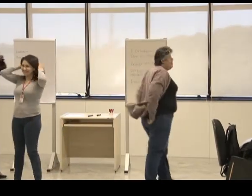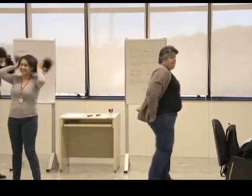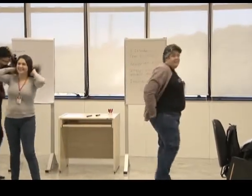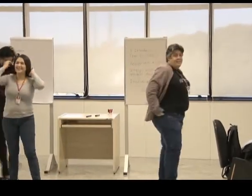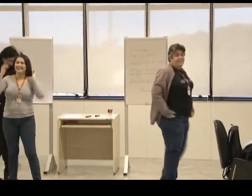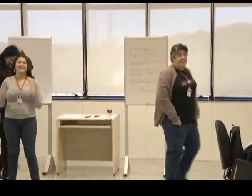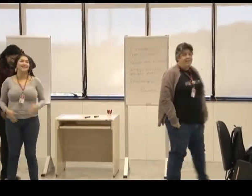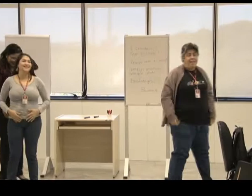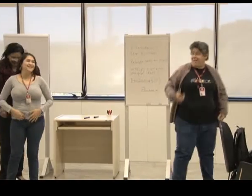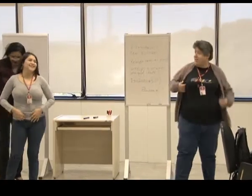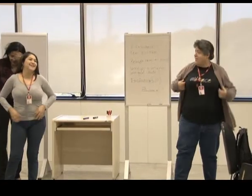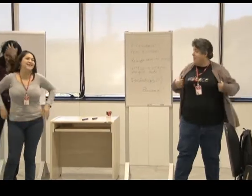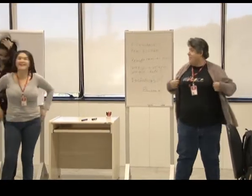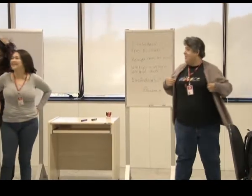Já deu.